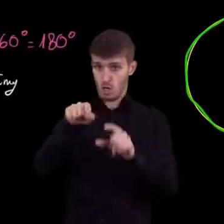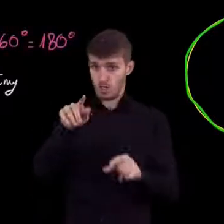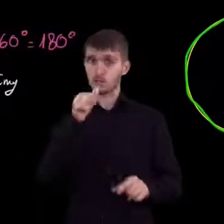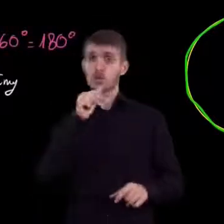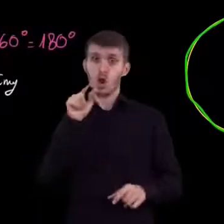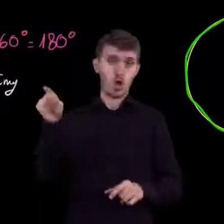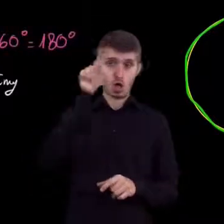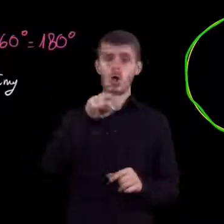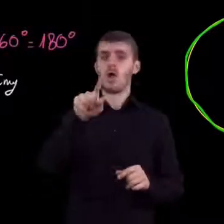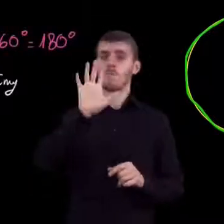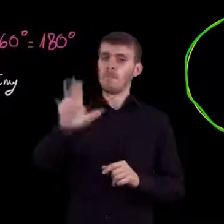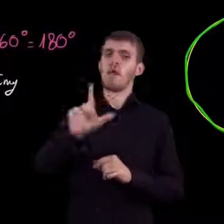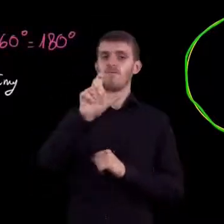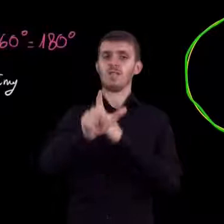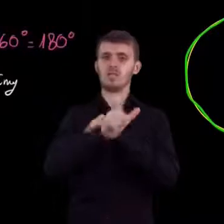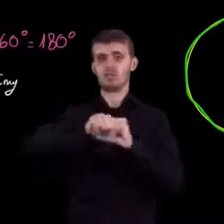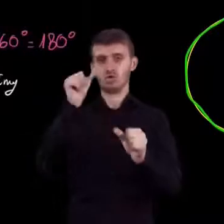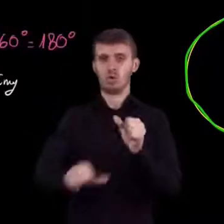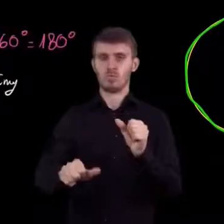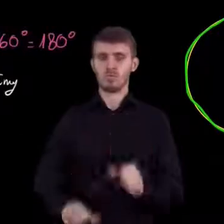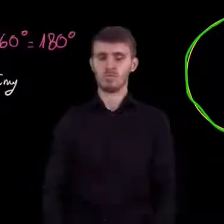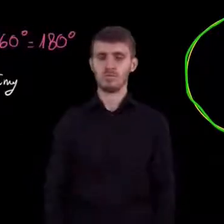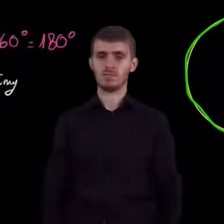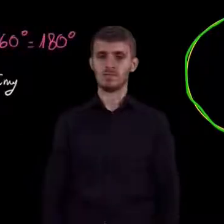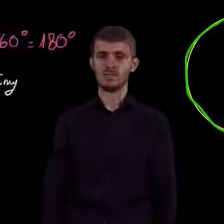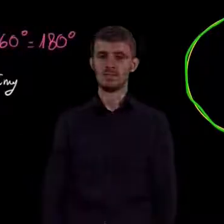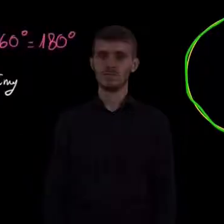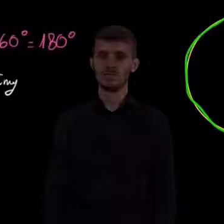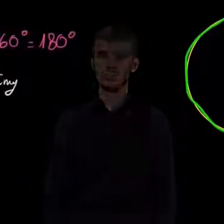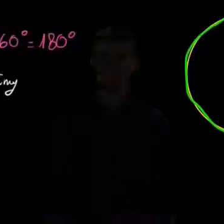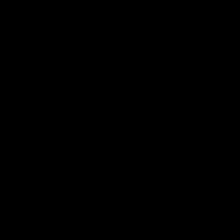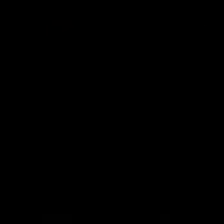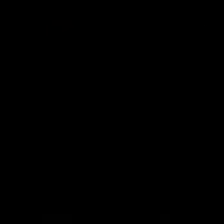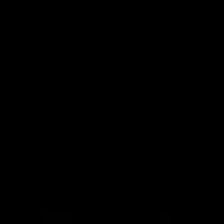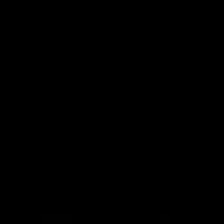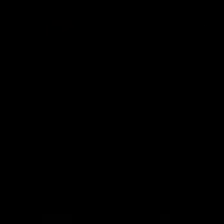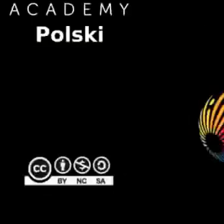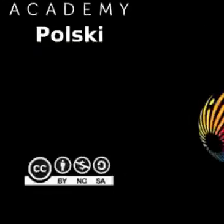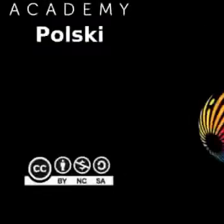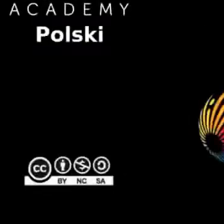270 stopni. Czyli ten kąt ma miarę 270 stopni.